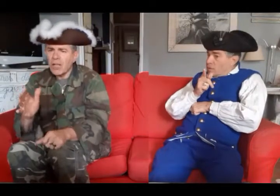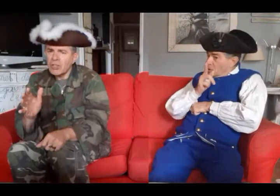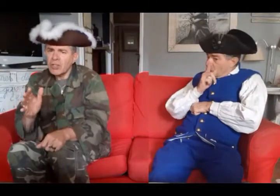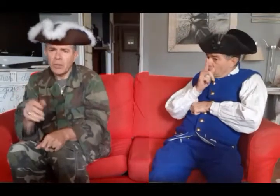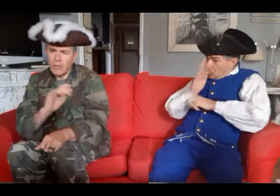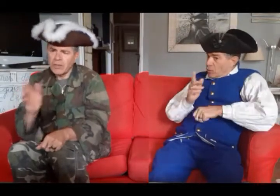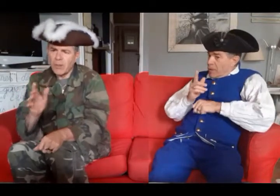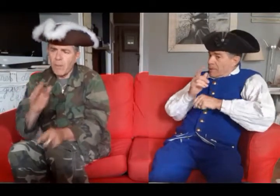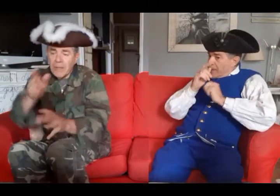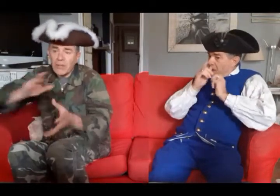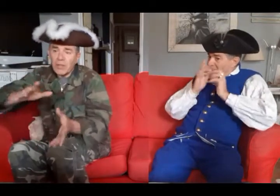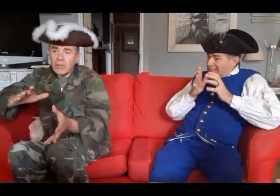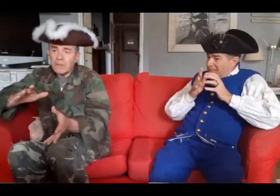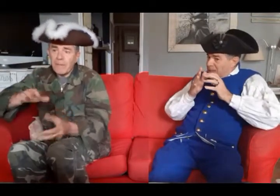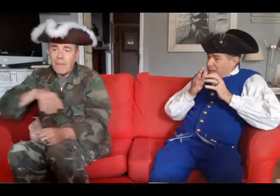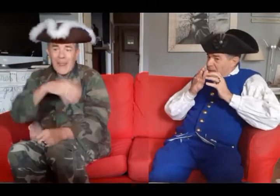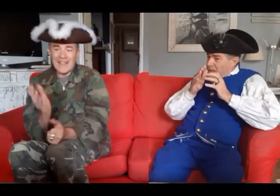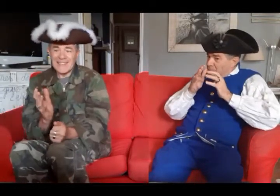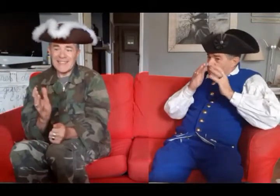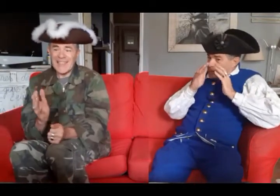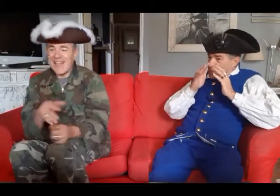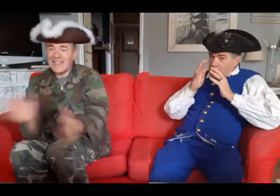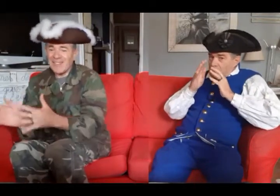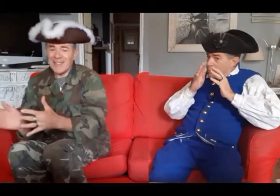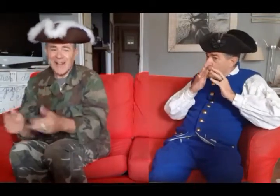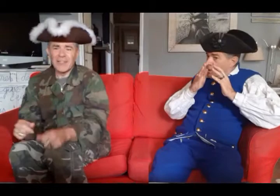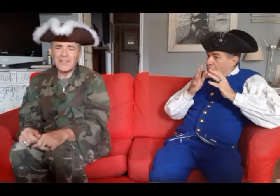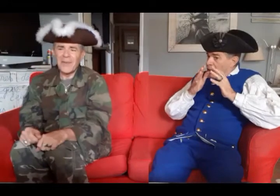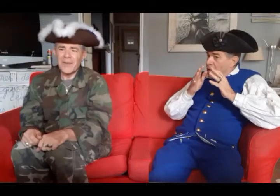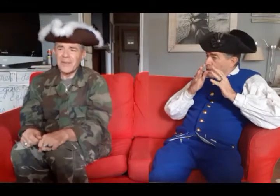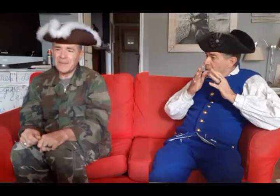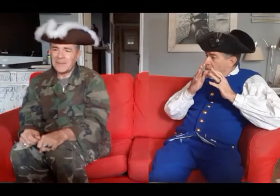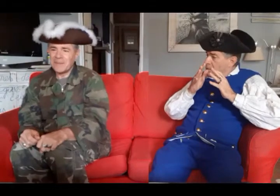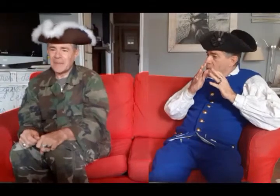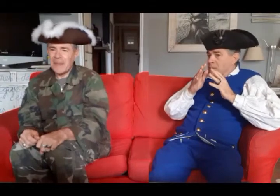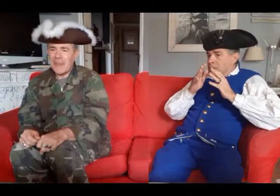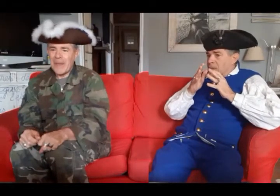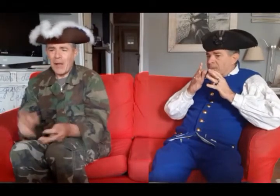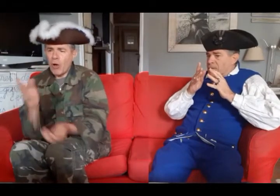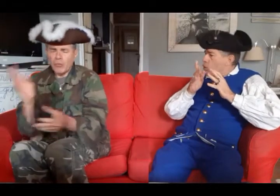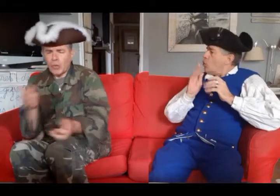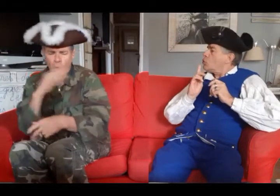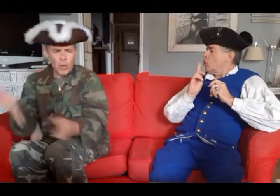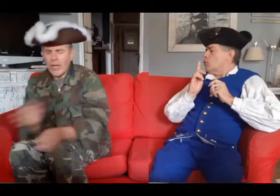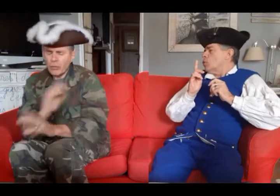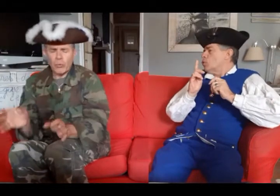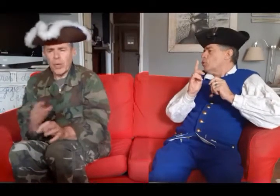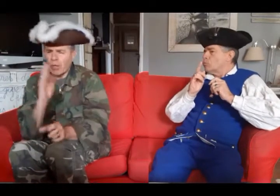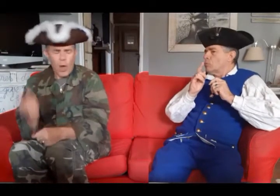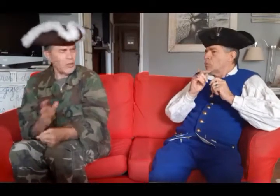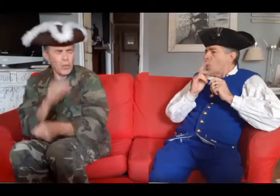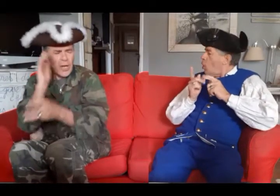glacée. Glacée. Pour déjeuner, à 4h15, tout le monde dans les camions. Un Benko, quand même, un Ricoré. Non, rien du tout.